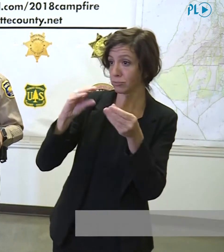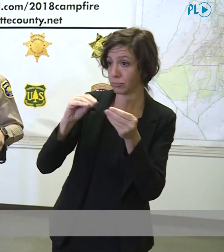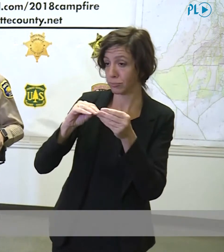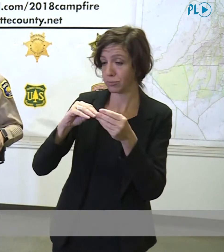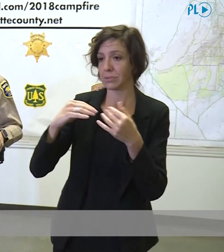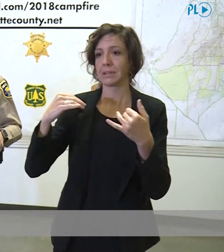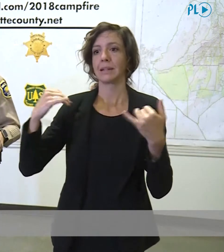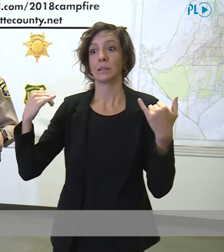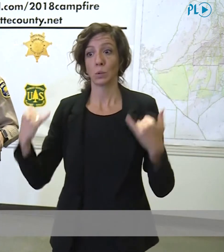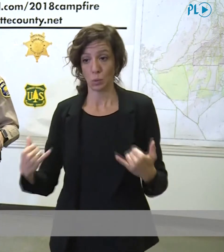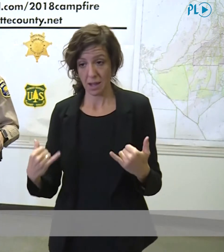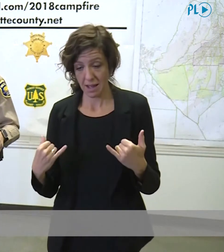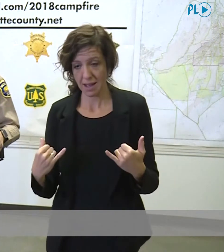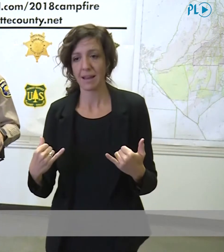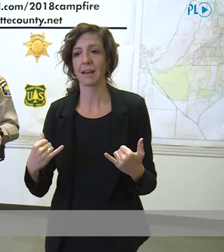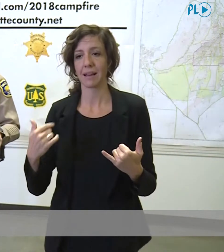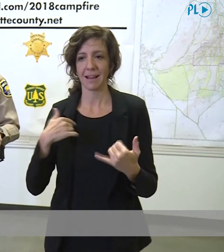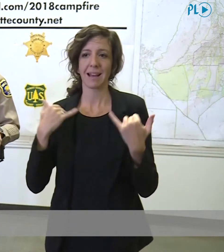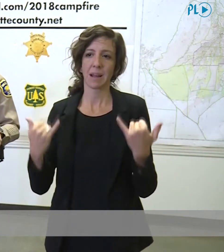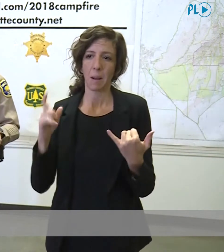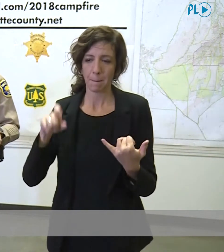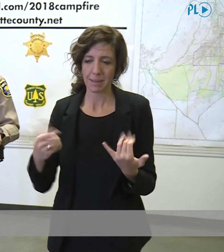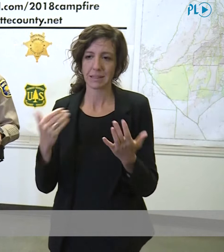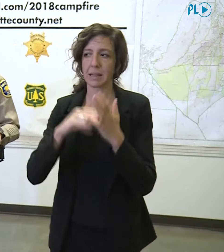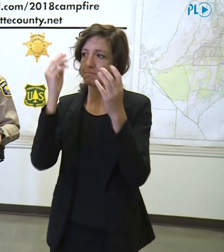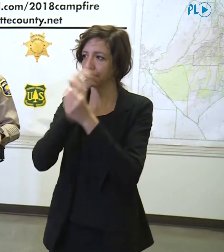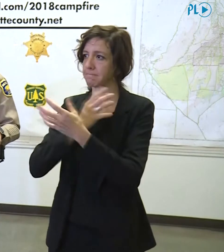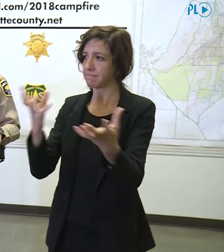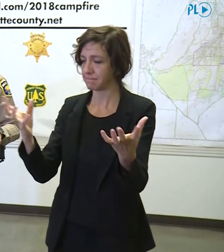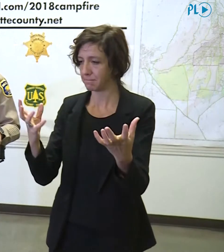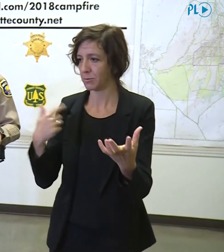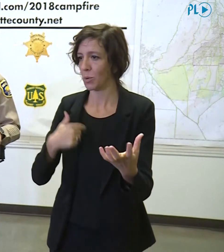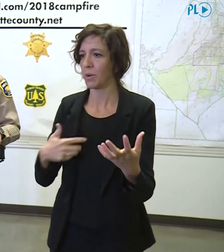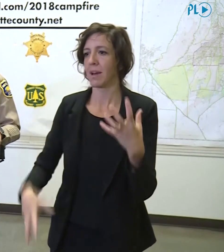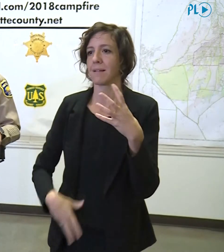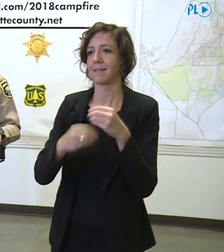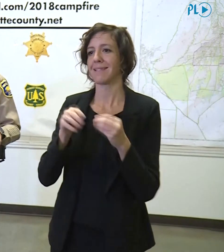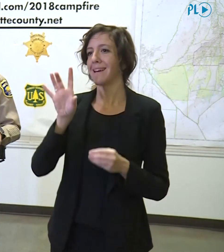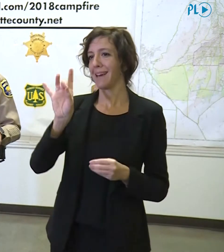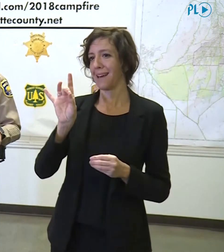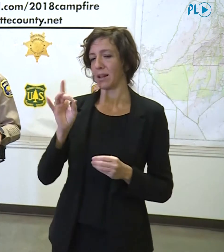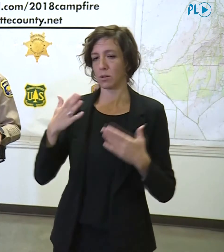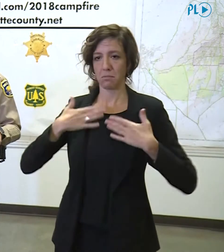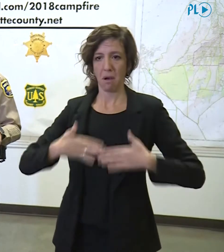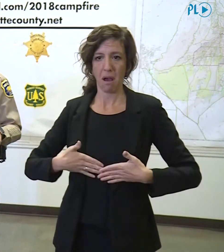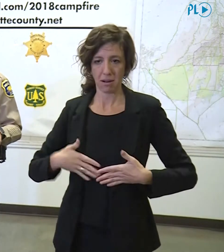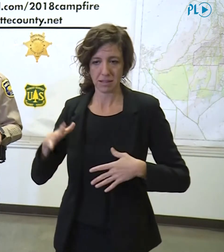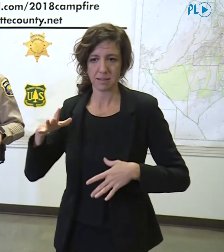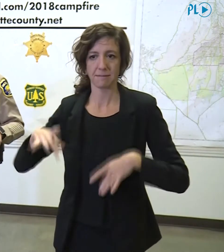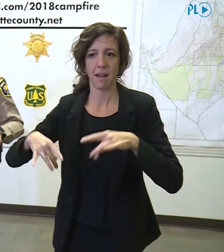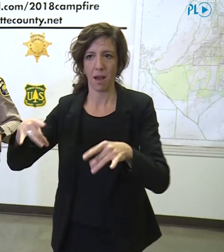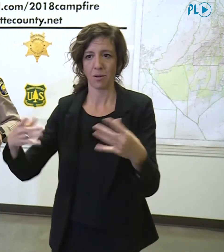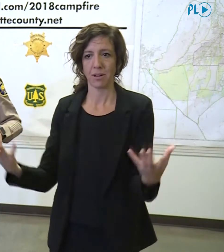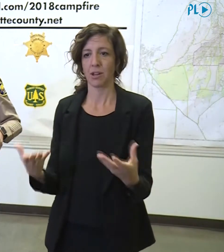desde el reporte de anoche nuevamente tengo la desafortunada labor de reportar lees que ocho restos humanos adicionales fueron recuperados hoy por nuestras